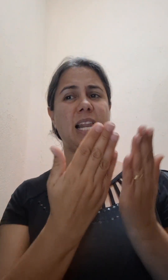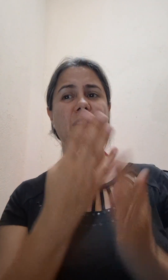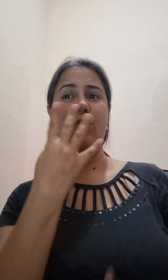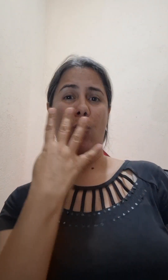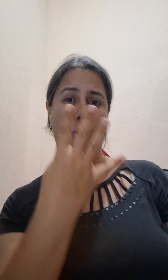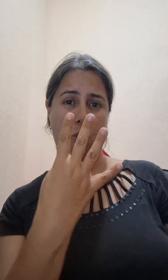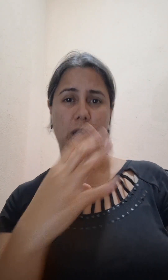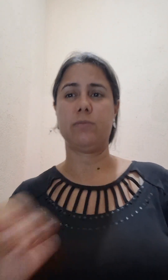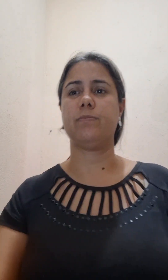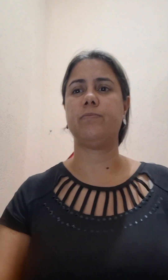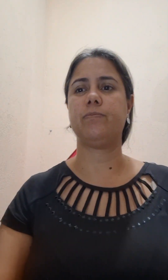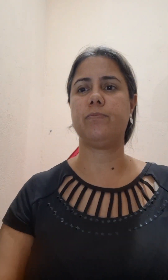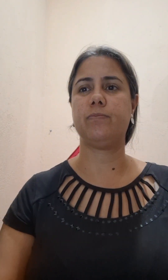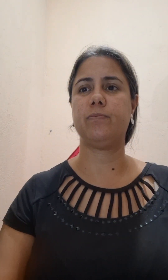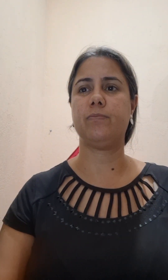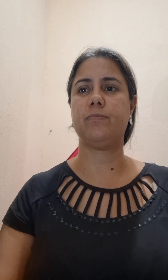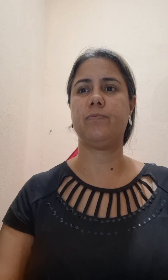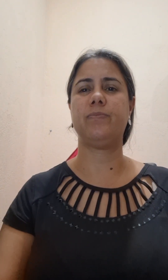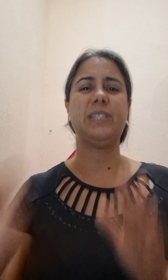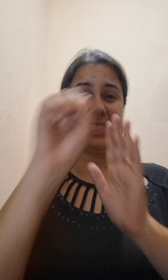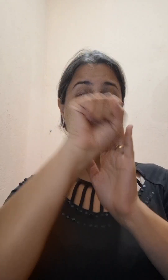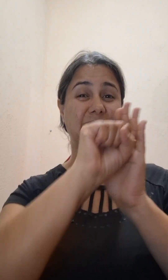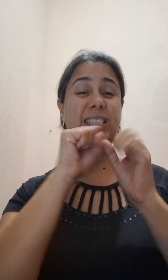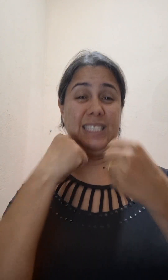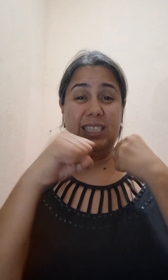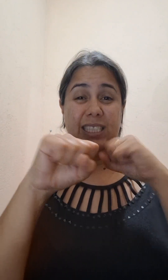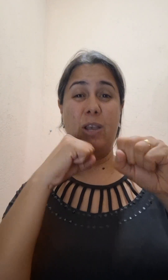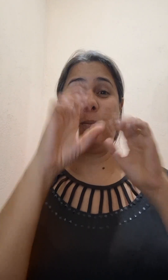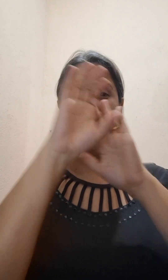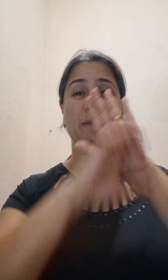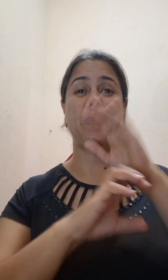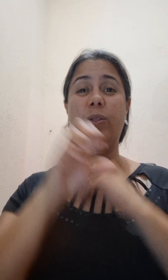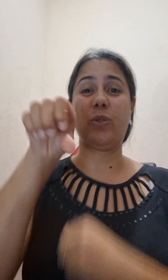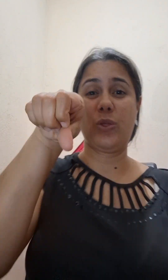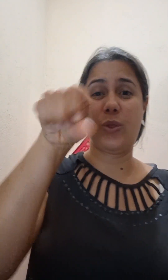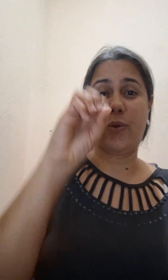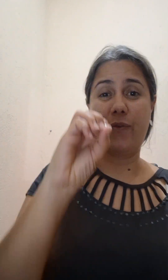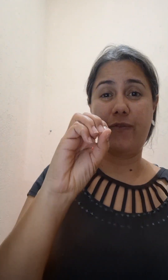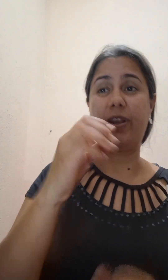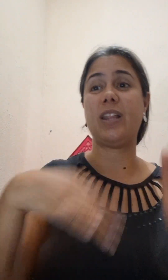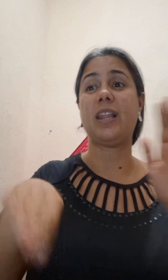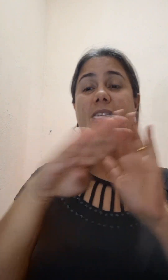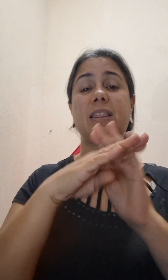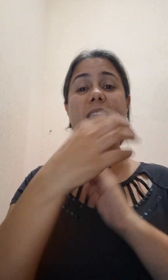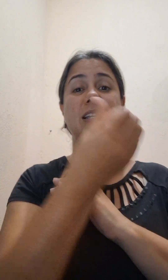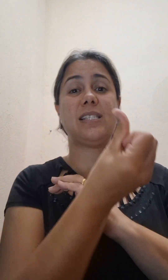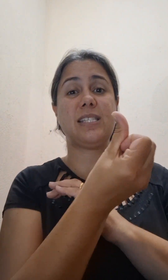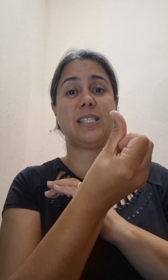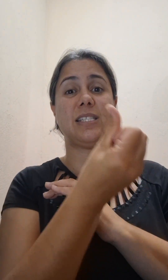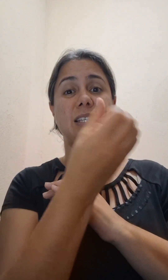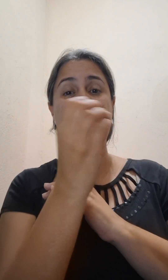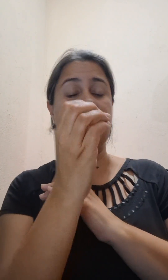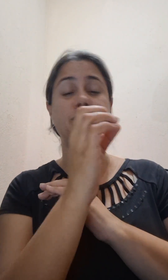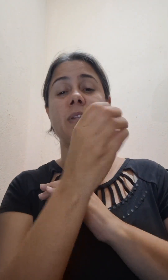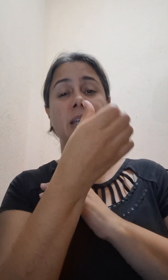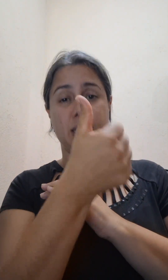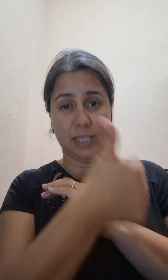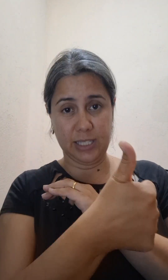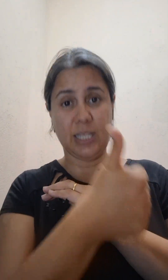no Salmo 89, versículo 52. Livro 4 dos Salmos, vai do